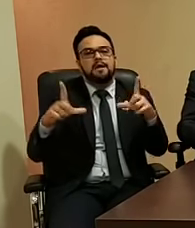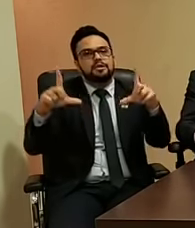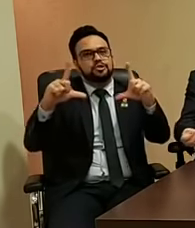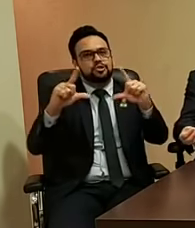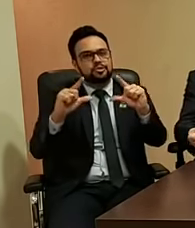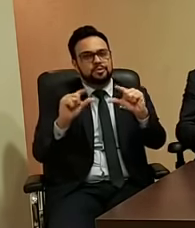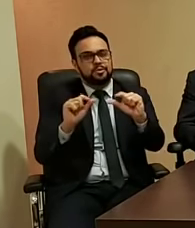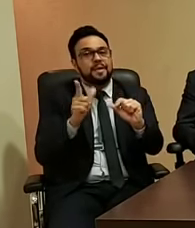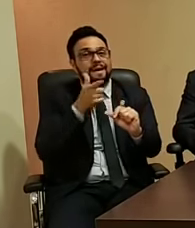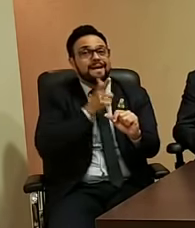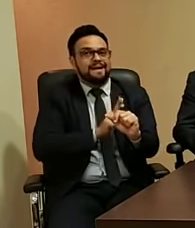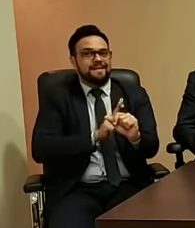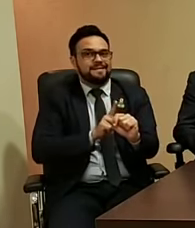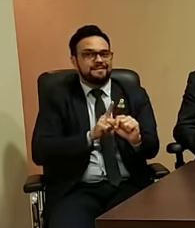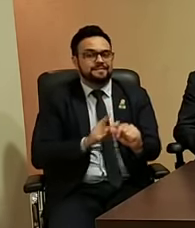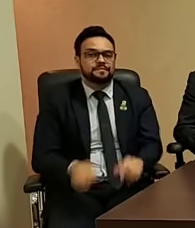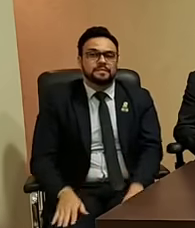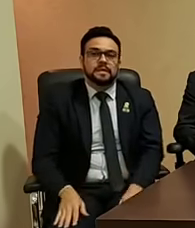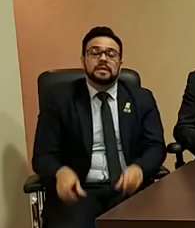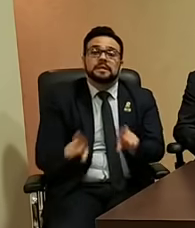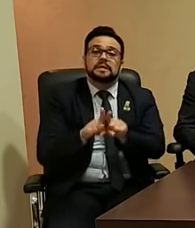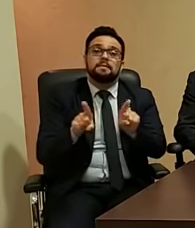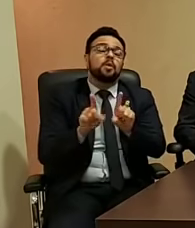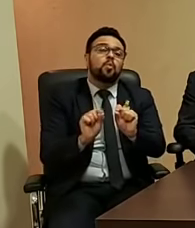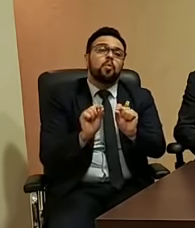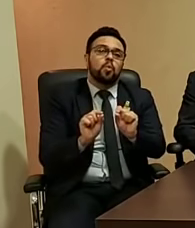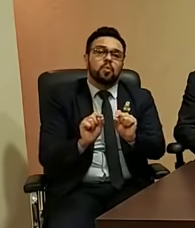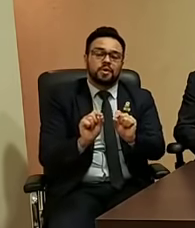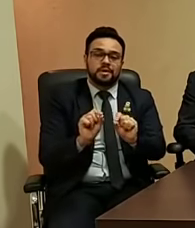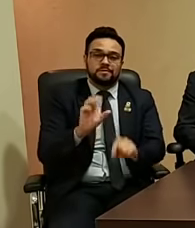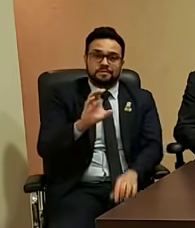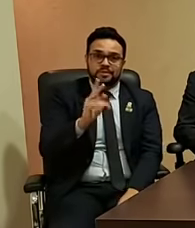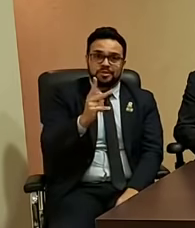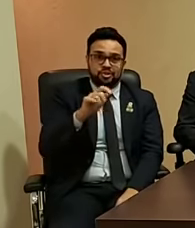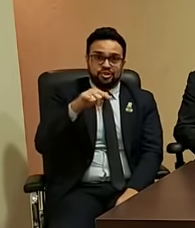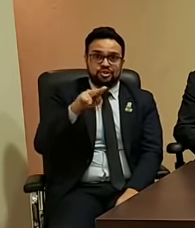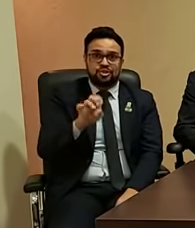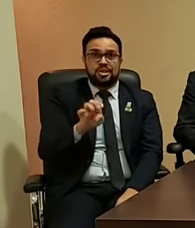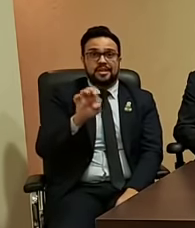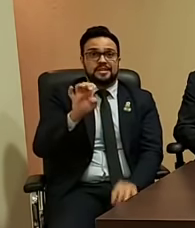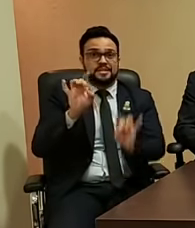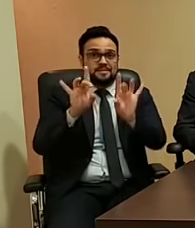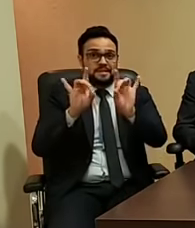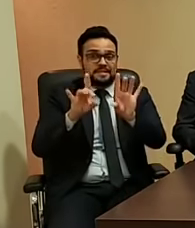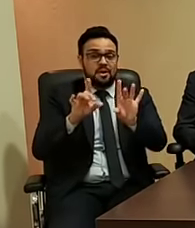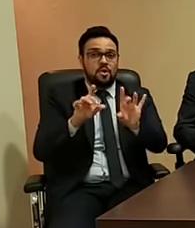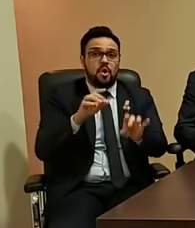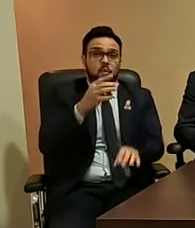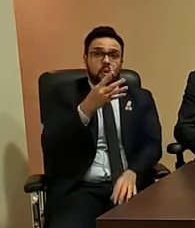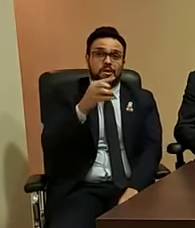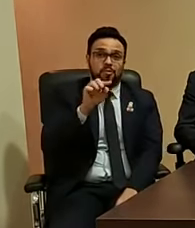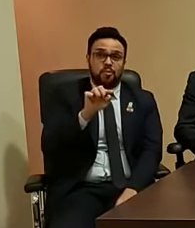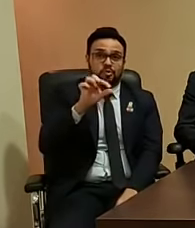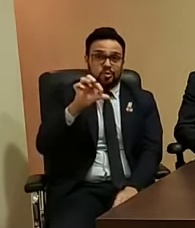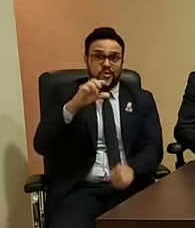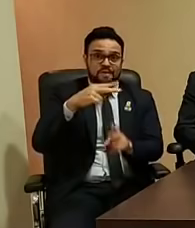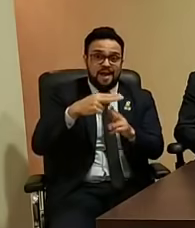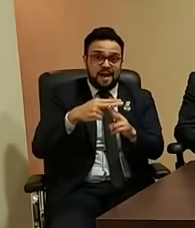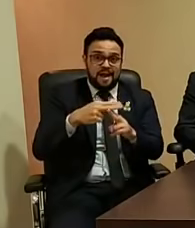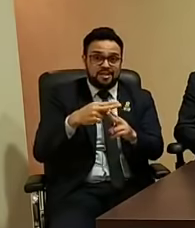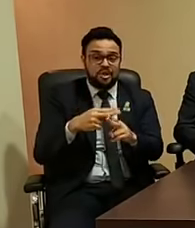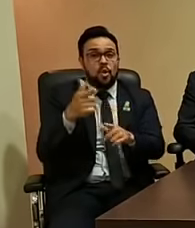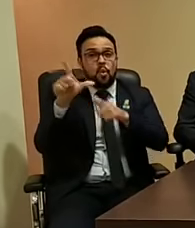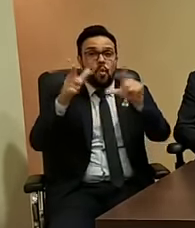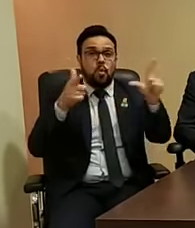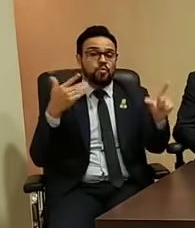você ganha do outro lado. Bem, cheque especial. A Caixa está com 4,9%, os outros bancos, média 13%. Eu não estou